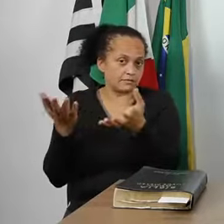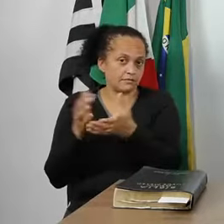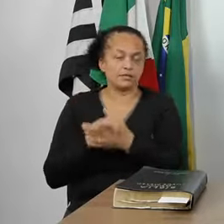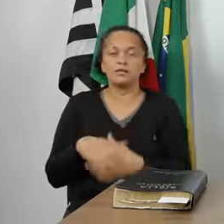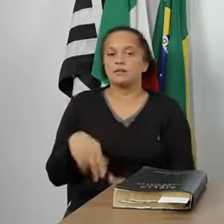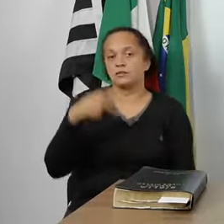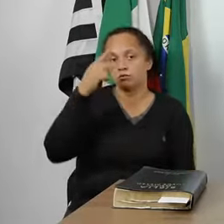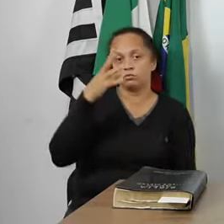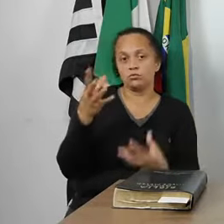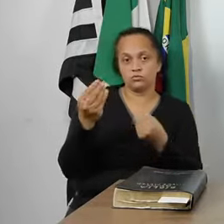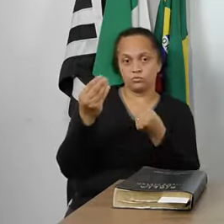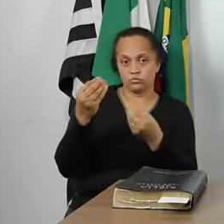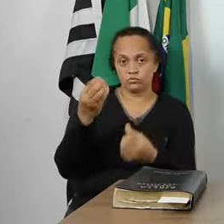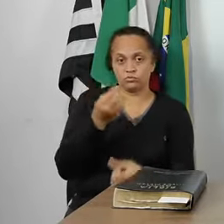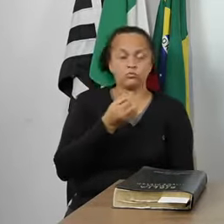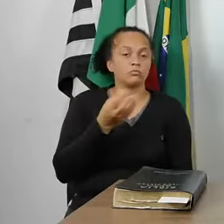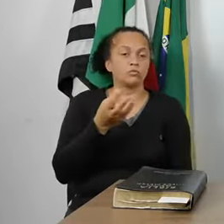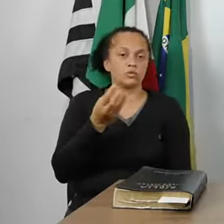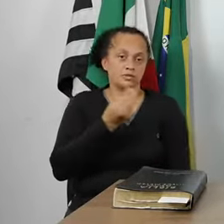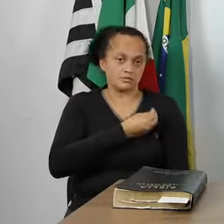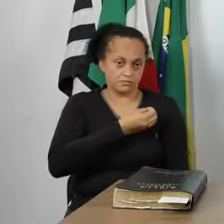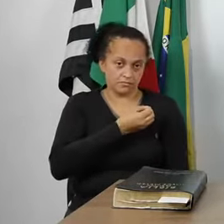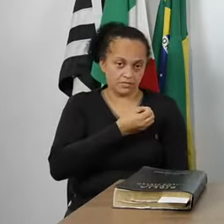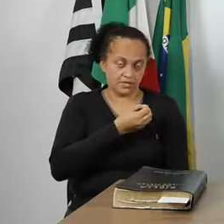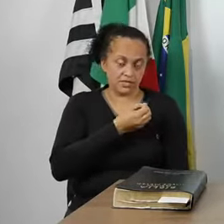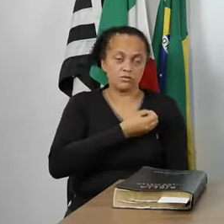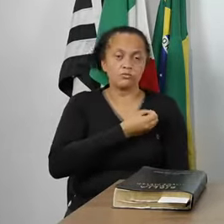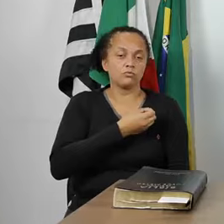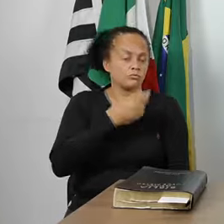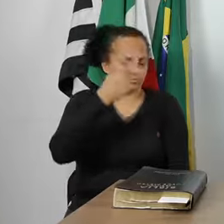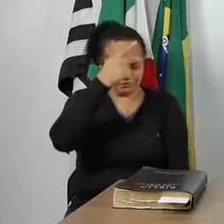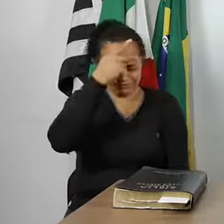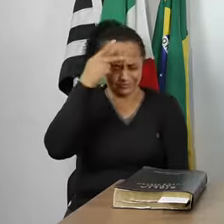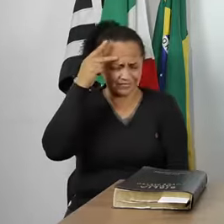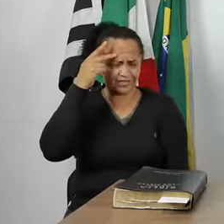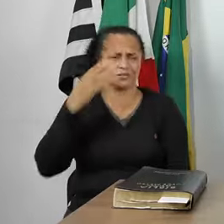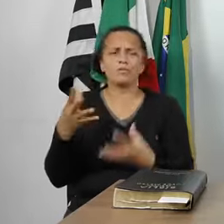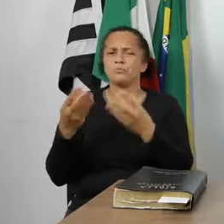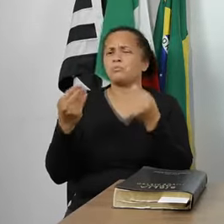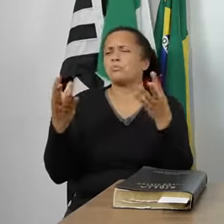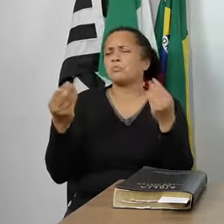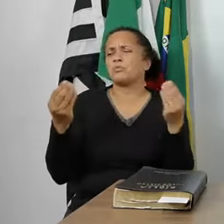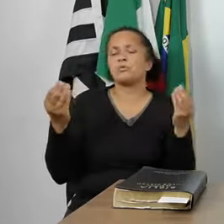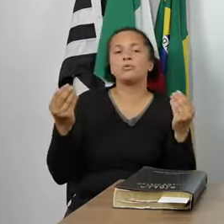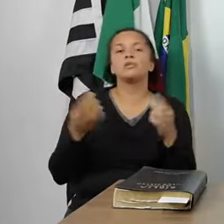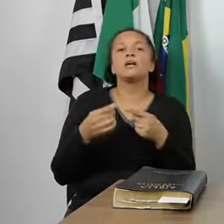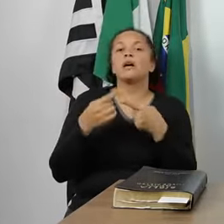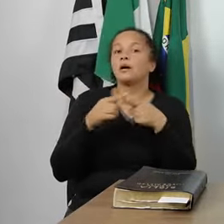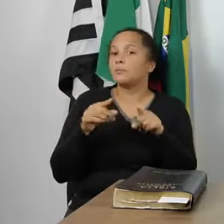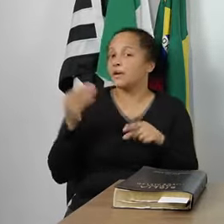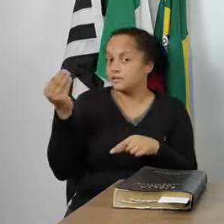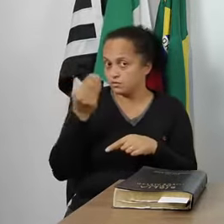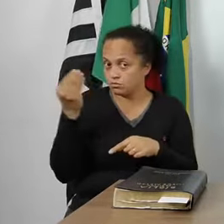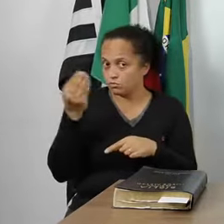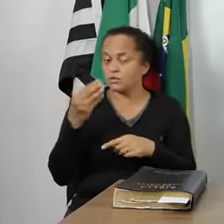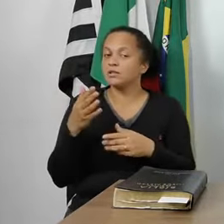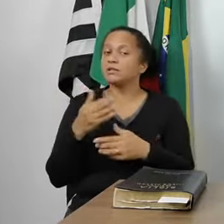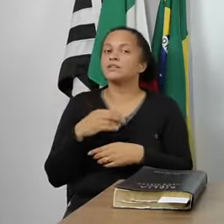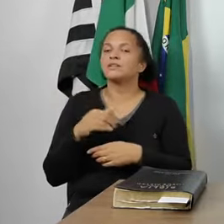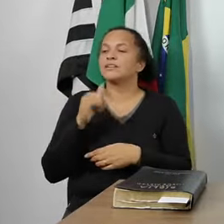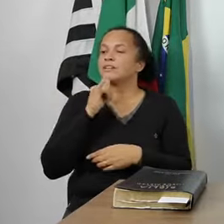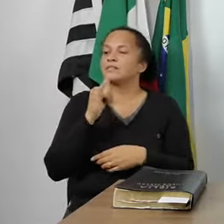festividade é muito grande, né? Várias pessoas vêm, né? Mas quando se trata de oração,